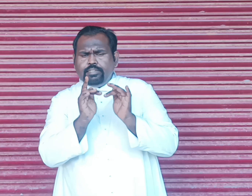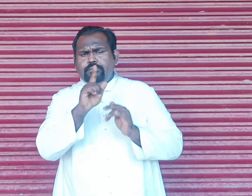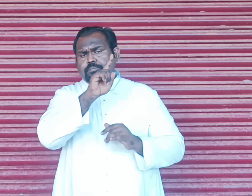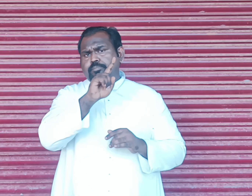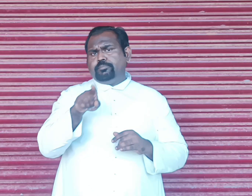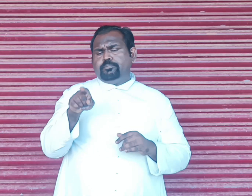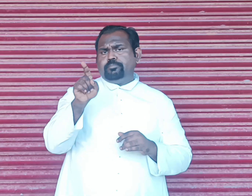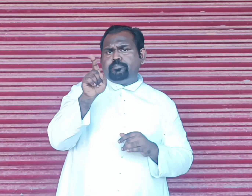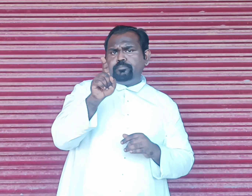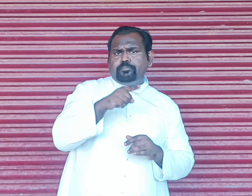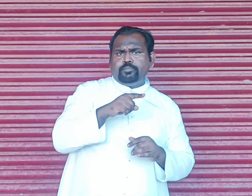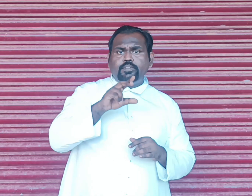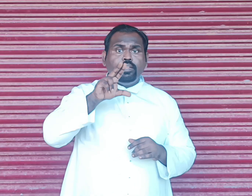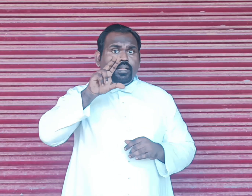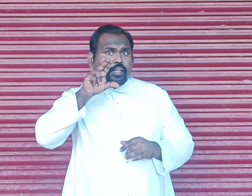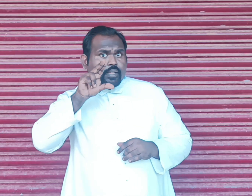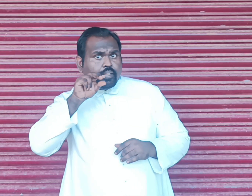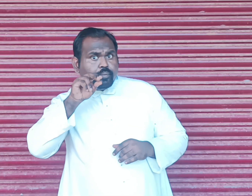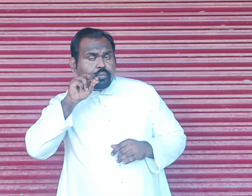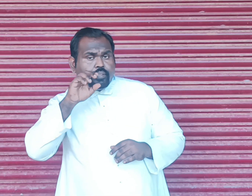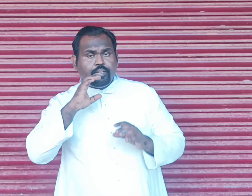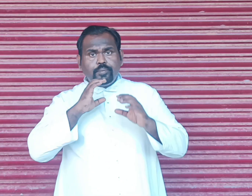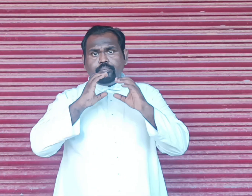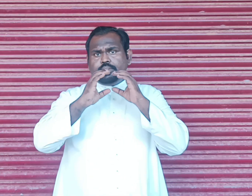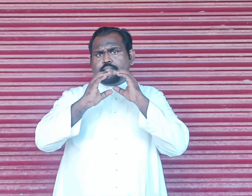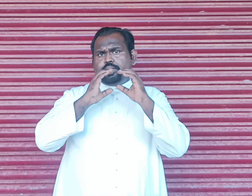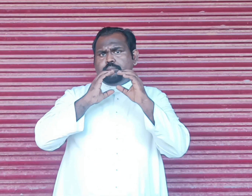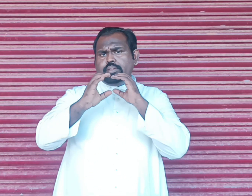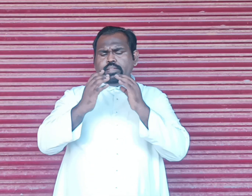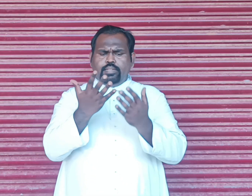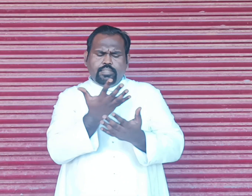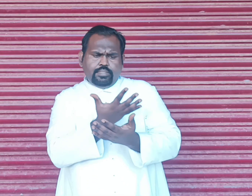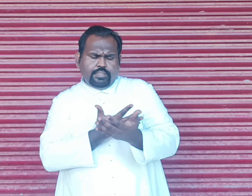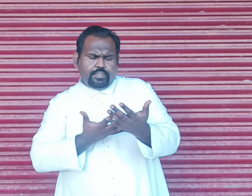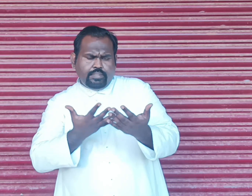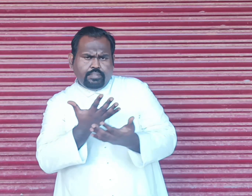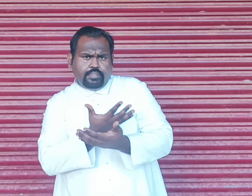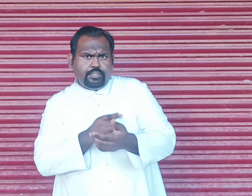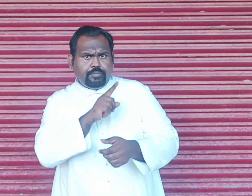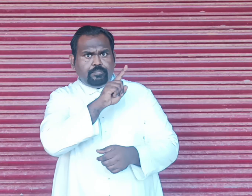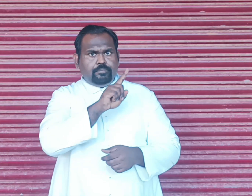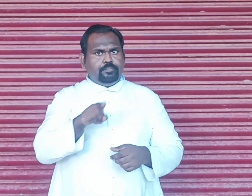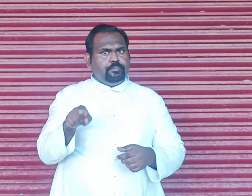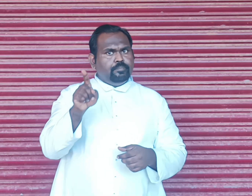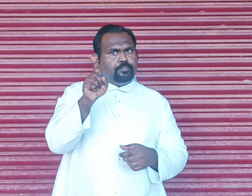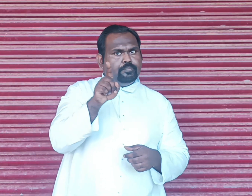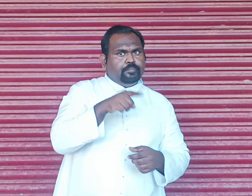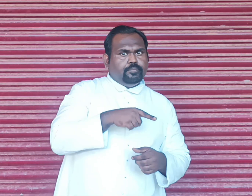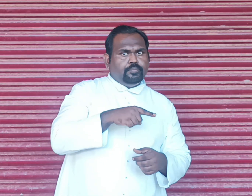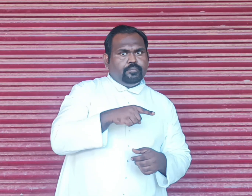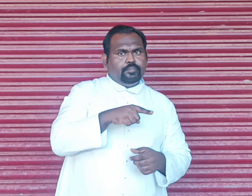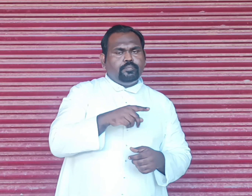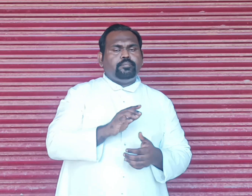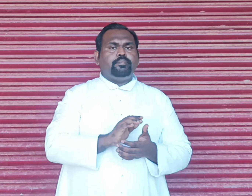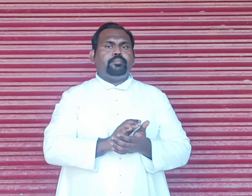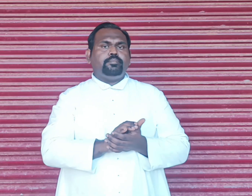ഇൻ്റർനെറ്റോ വൈഫൈയോ ഉണ്ടാകില്ല, സംസാരം അധികമുണ്ടാകില്ല, ഡിസ്കഷനോ അതോടൊപ്പം